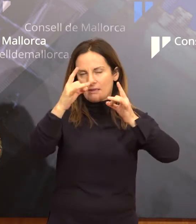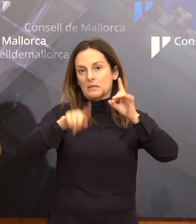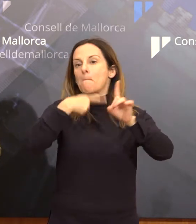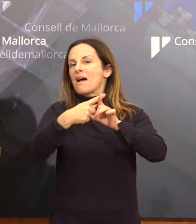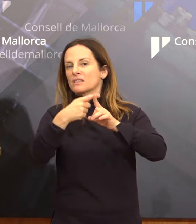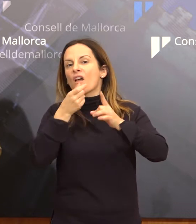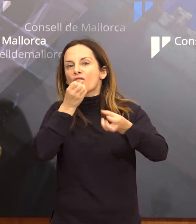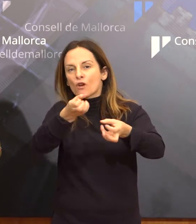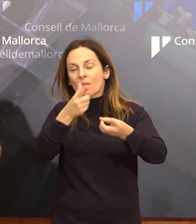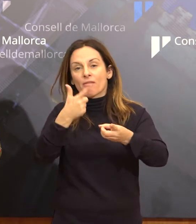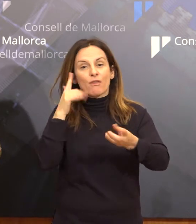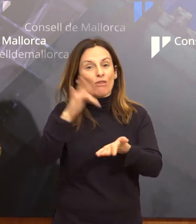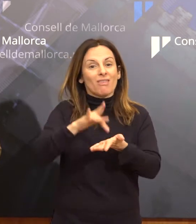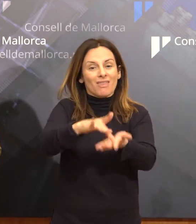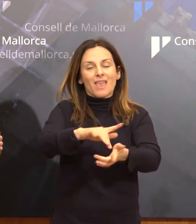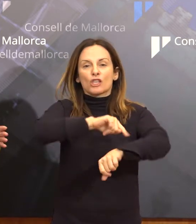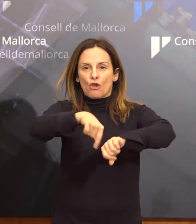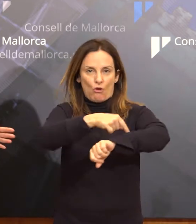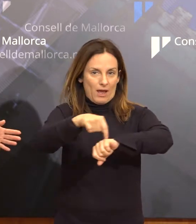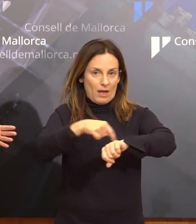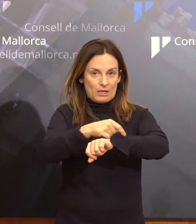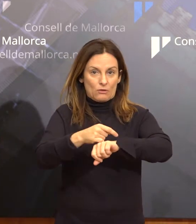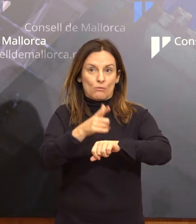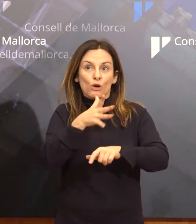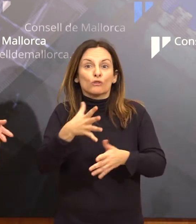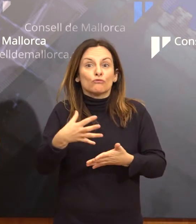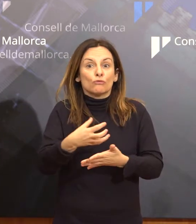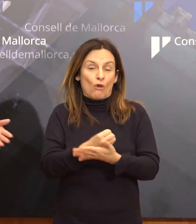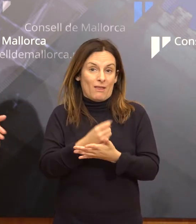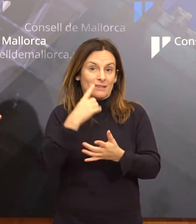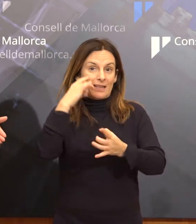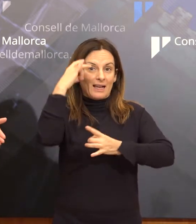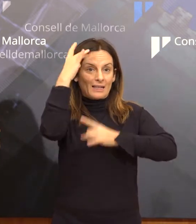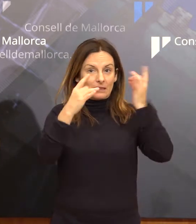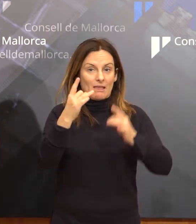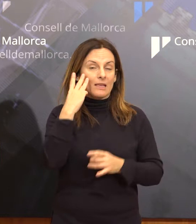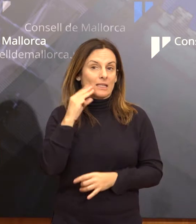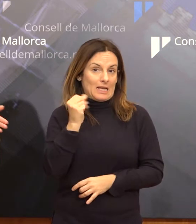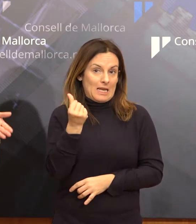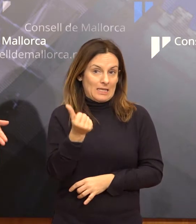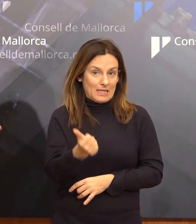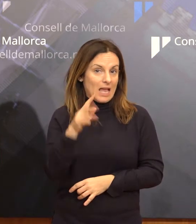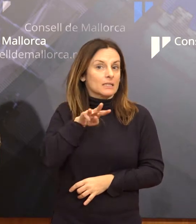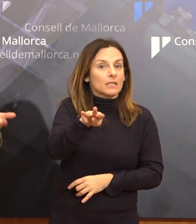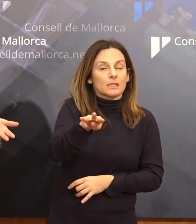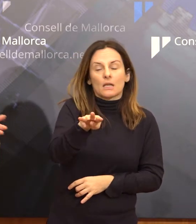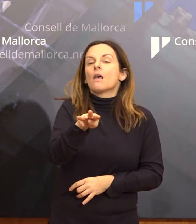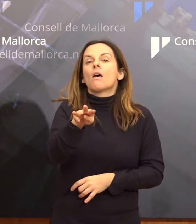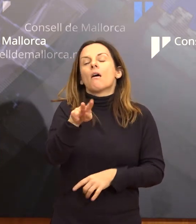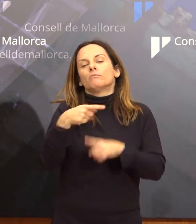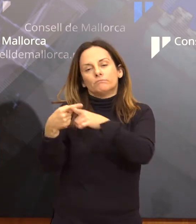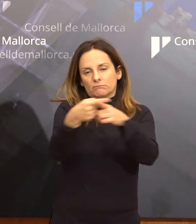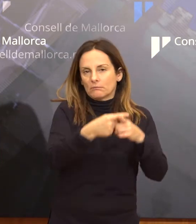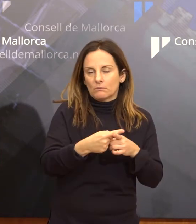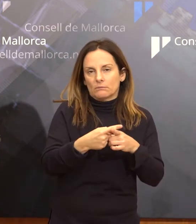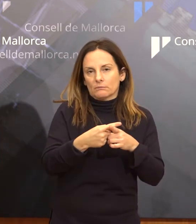vestidos y el horario durante ya que no todas las actividades que los cantantes eran durante estos días en la convención de la que sean los tres dedos